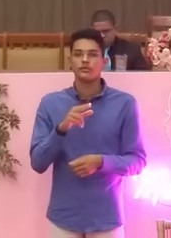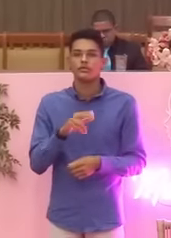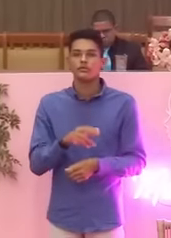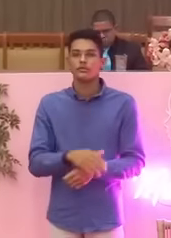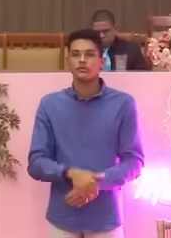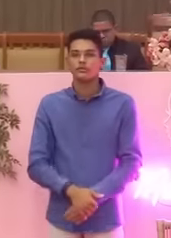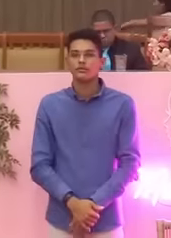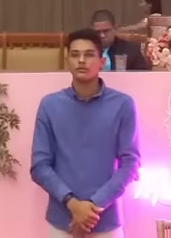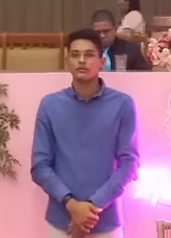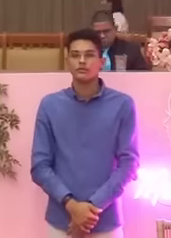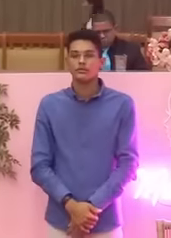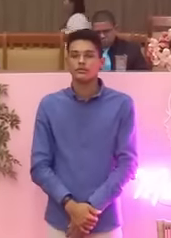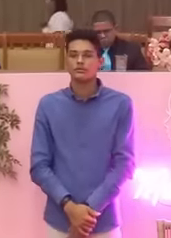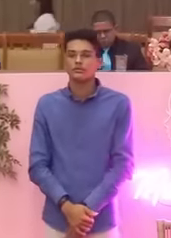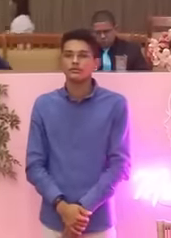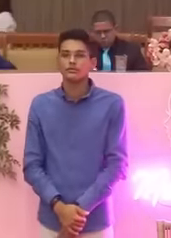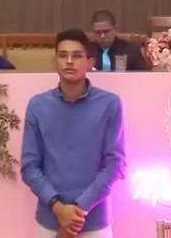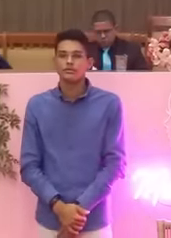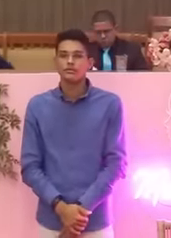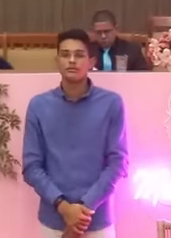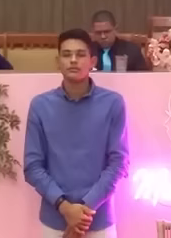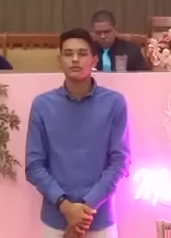outro versículo